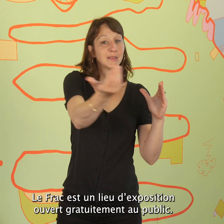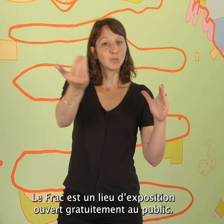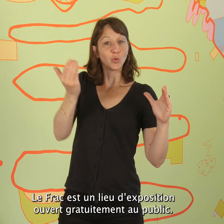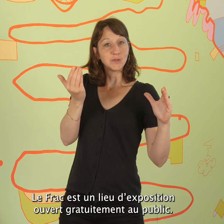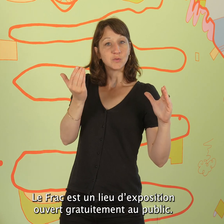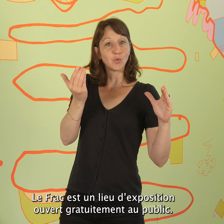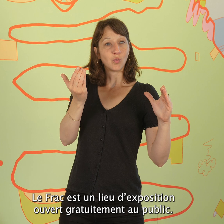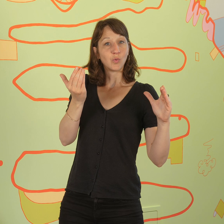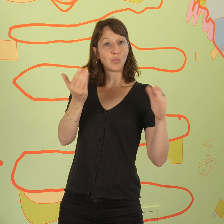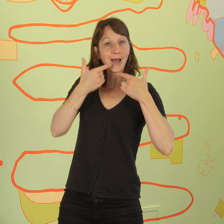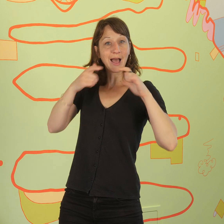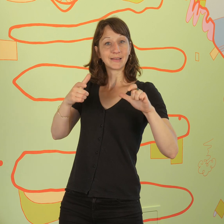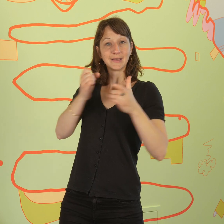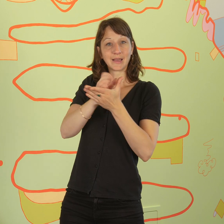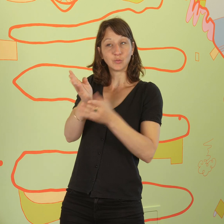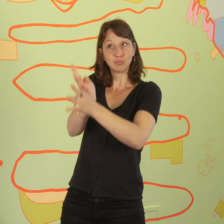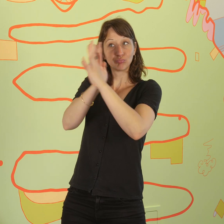au public.